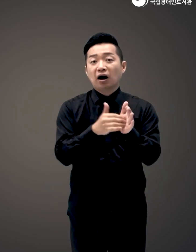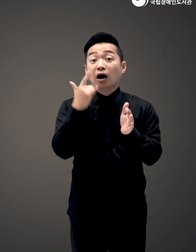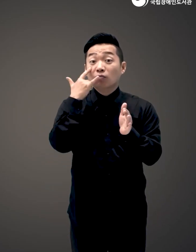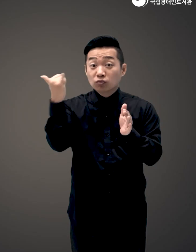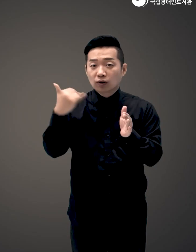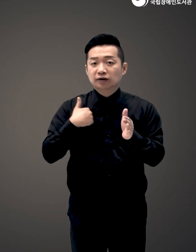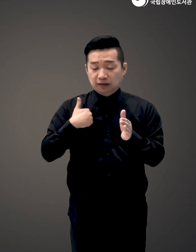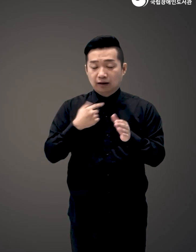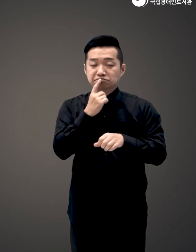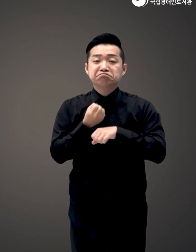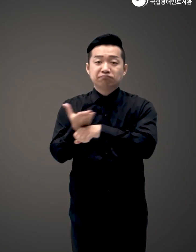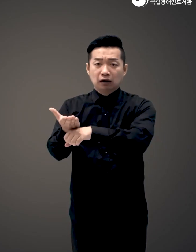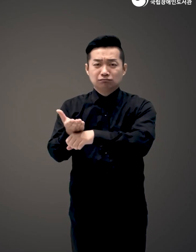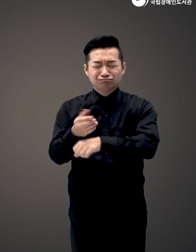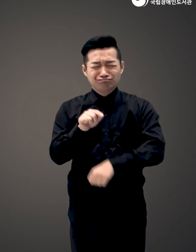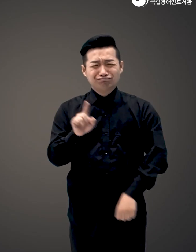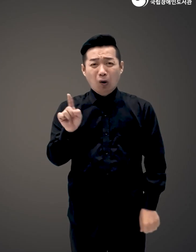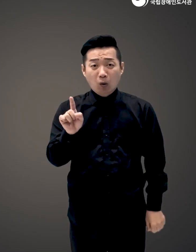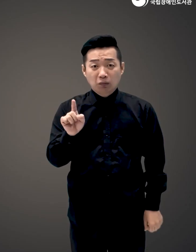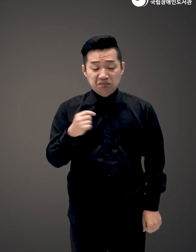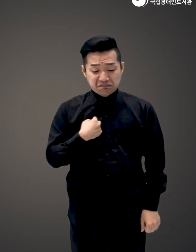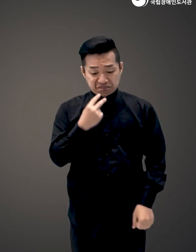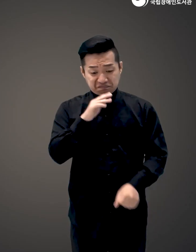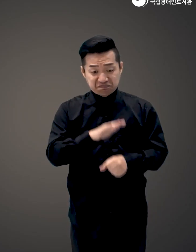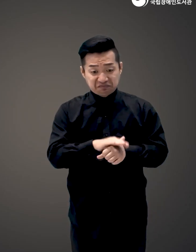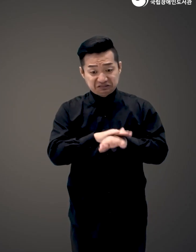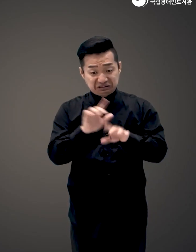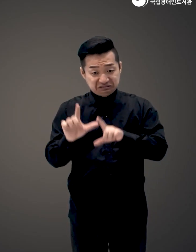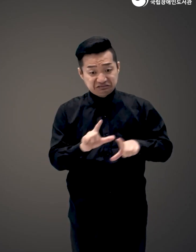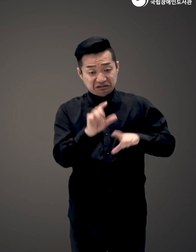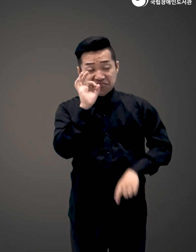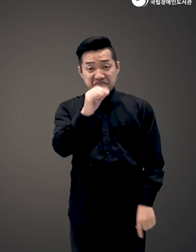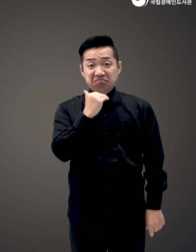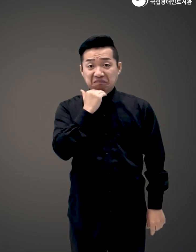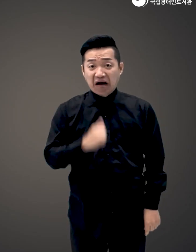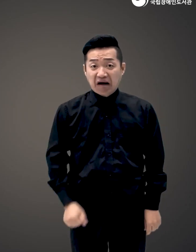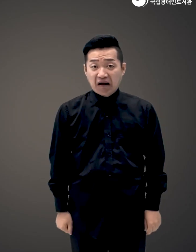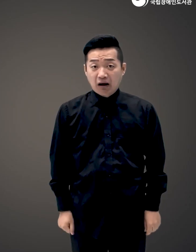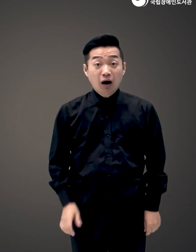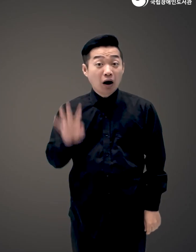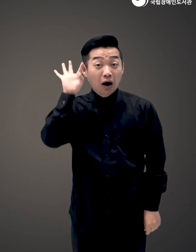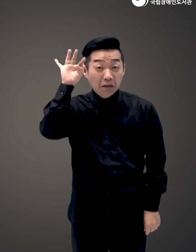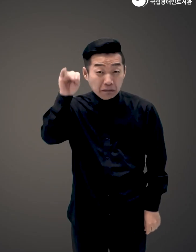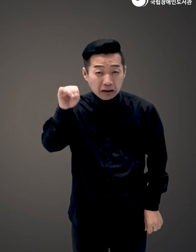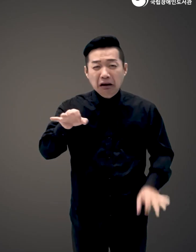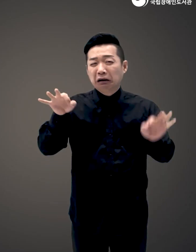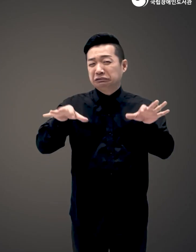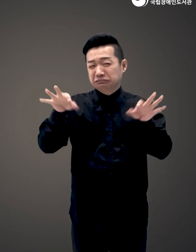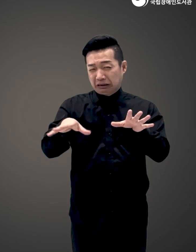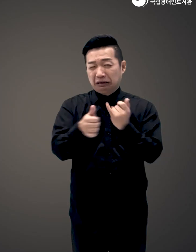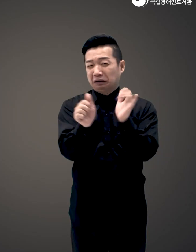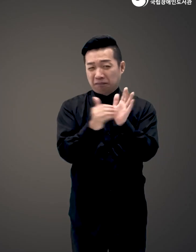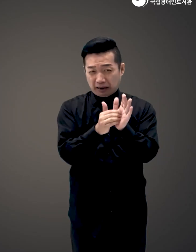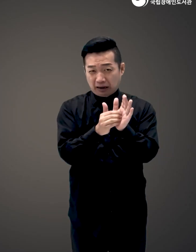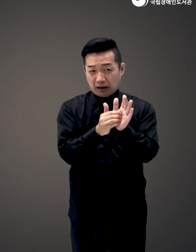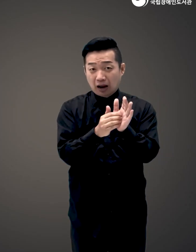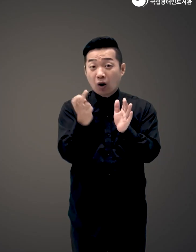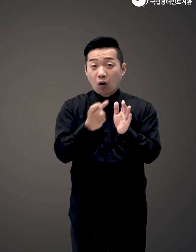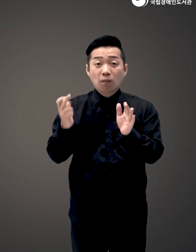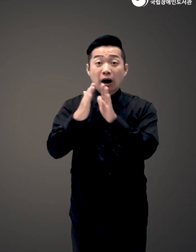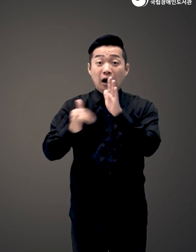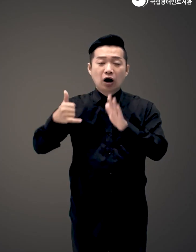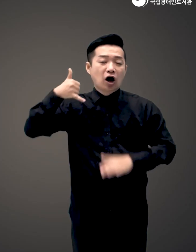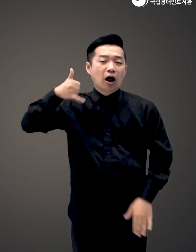결혼했다. 부모님께는 내가 말씀드릴게. 뭐? 어이없어서 얼마나 잘 사나 했는데 얼마 못 가서 이혼했어.